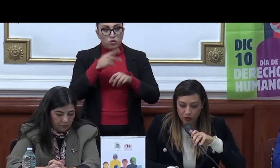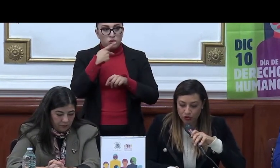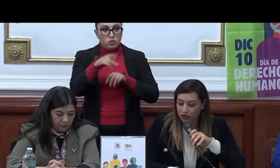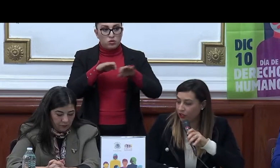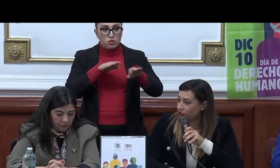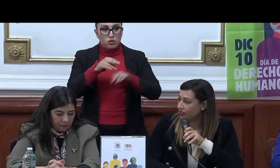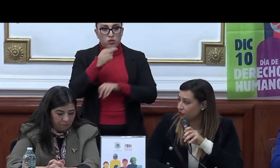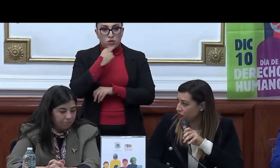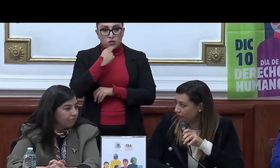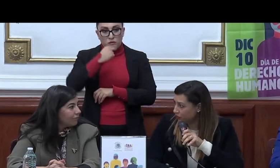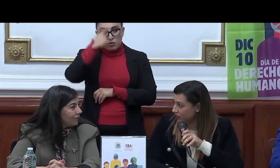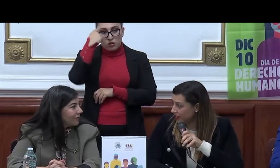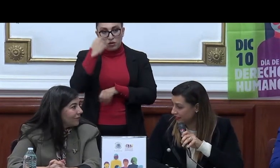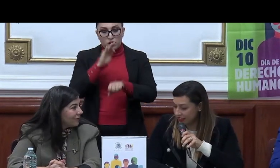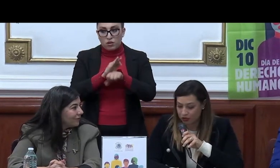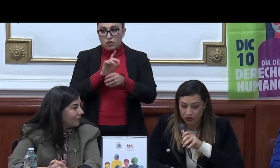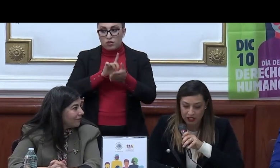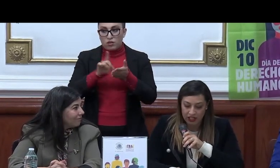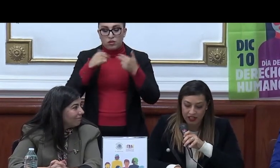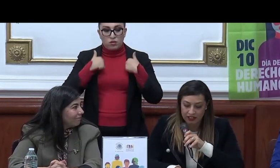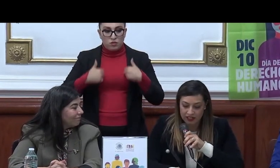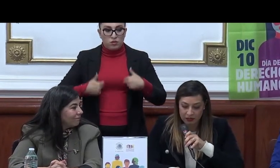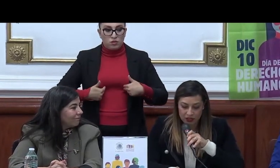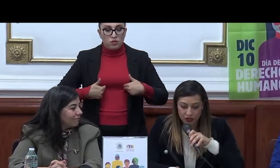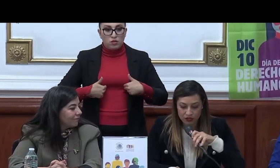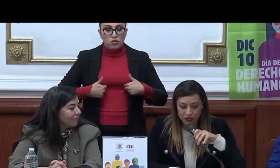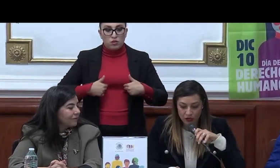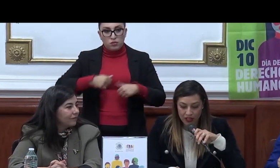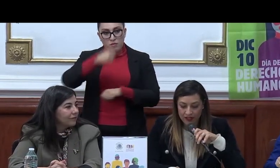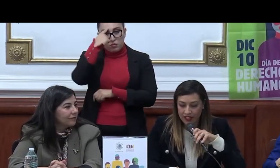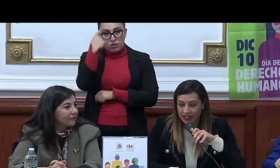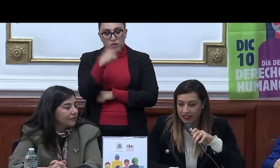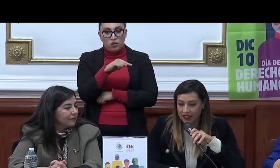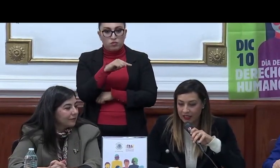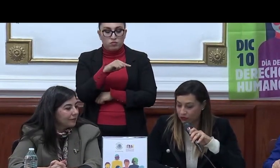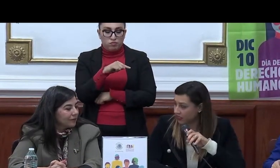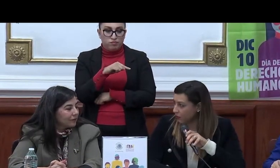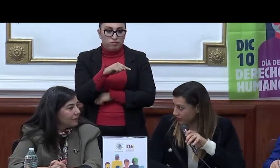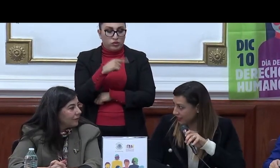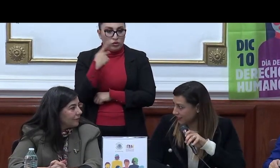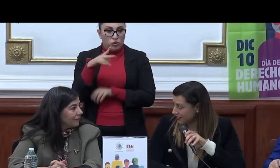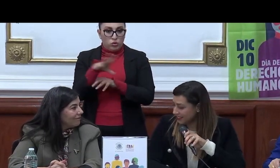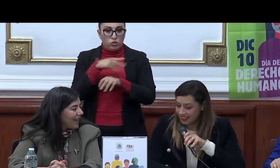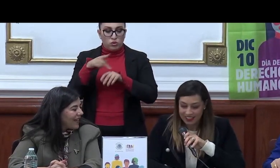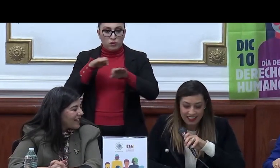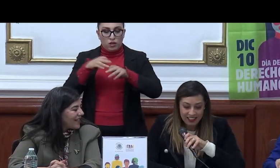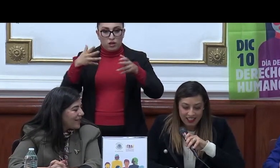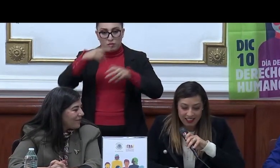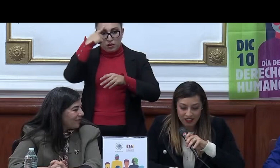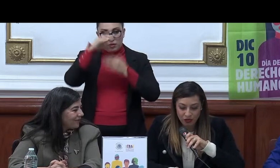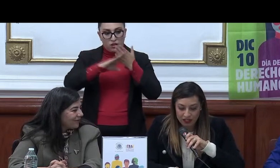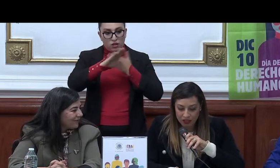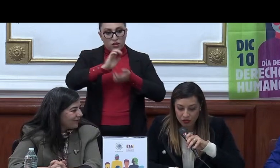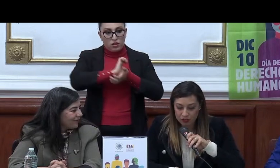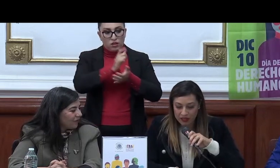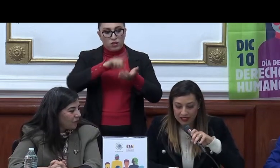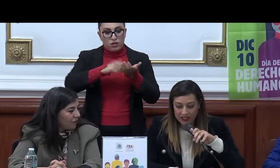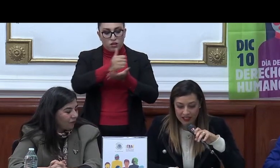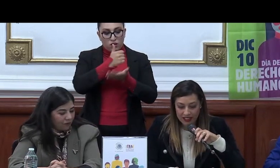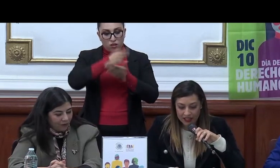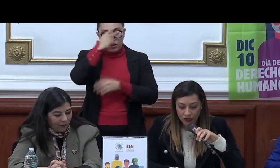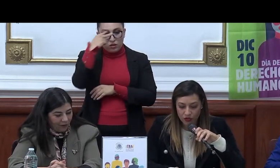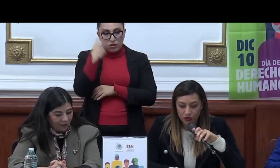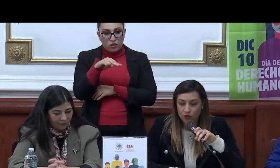la promoción de los derechos humanos y la erradicación de la discriminación en nuestra ciudad. Es un ejemplo a seguir. Contar con su